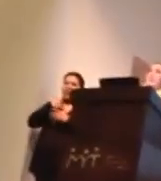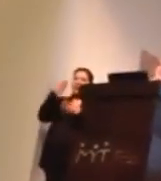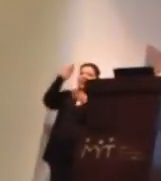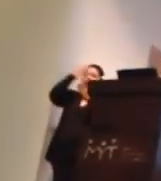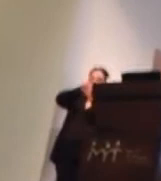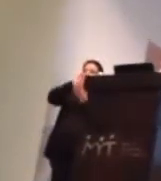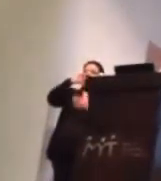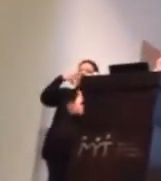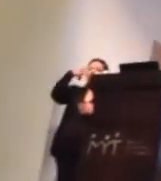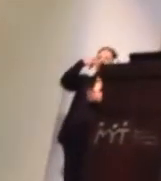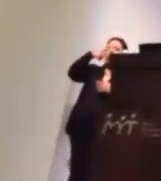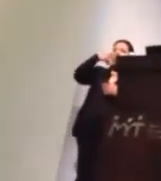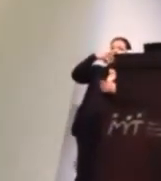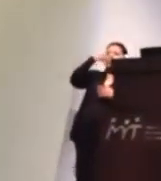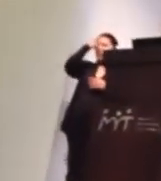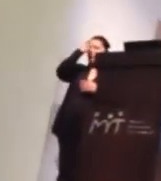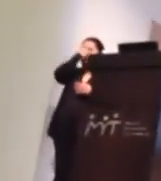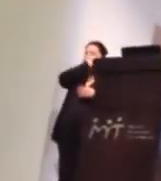8:30 y salía a las 12:30.